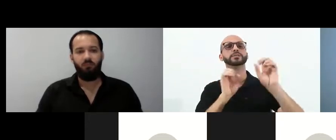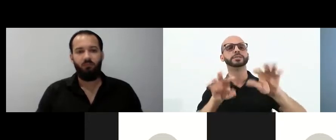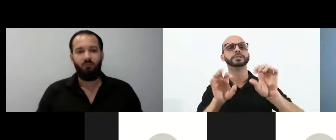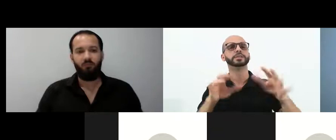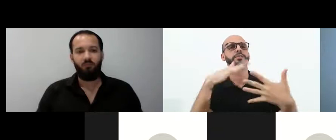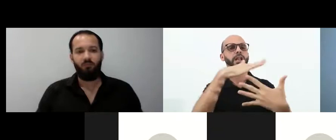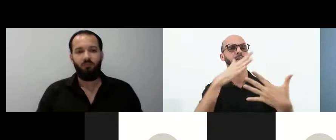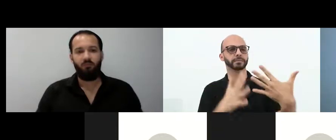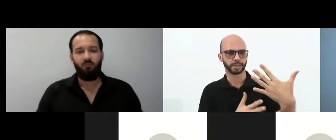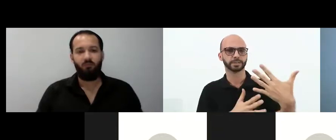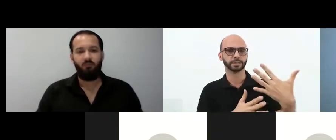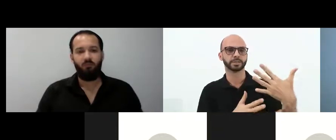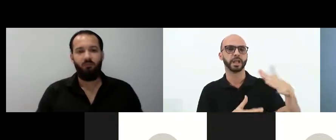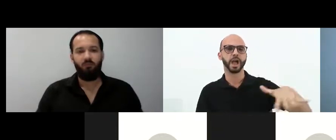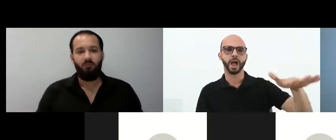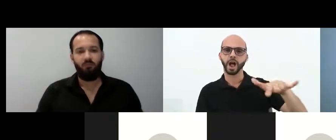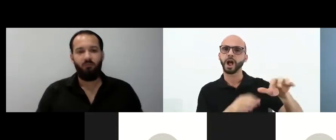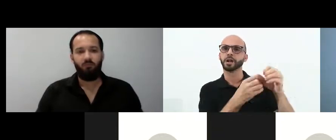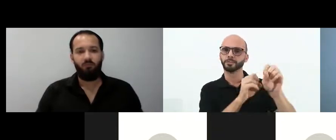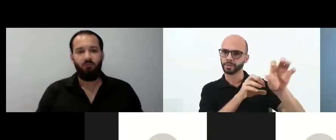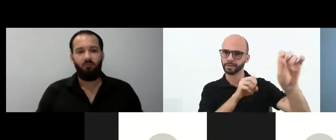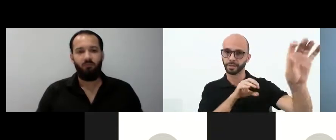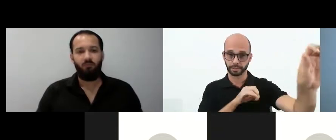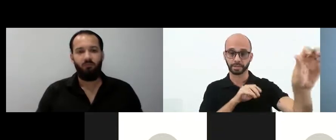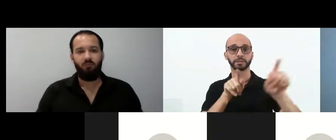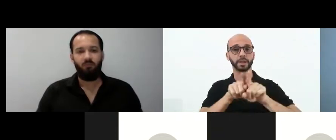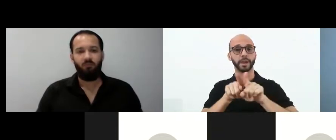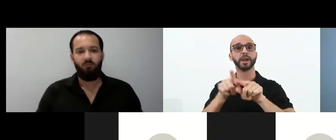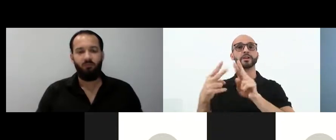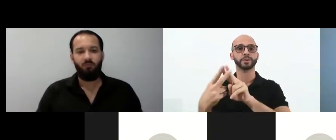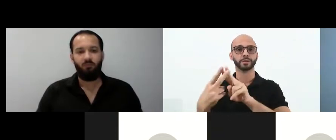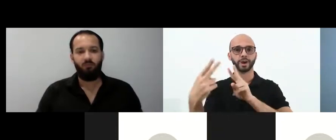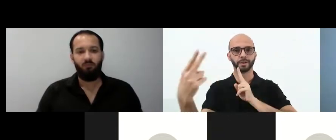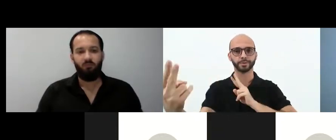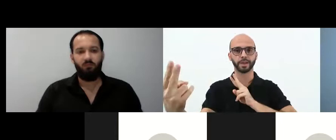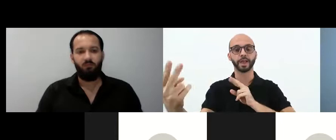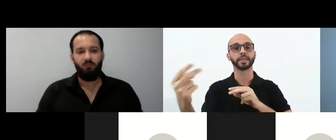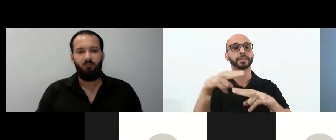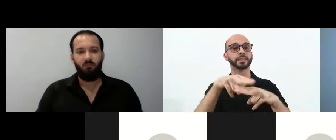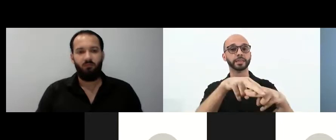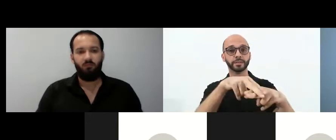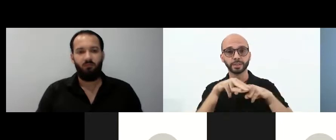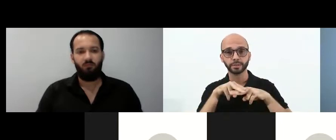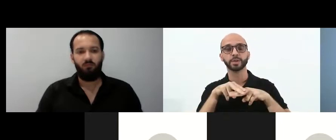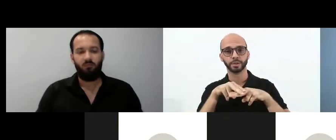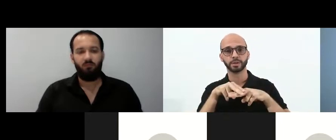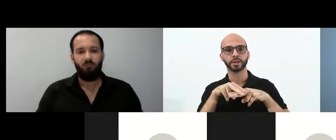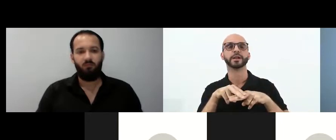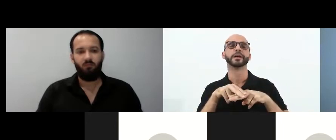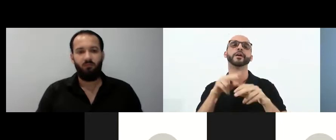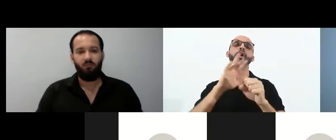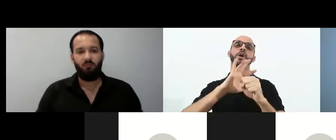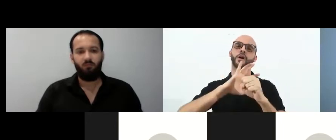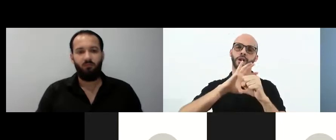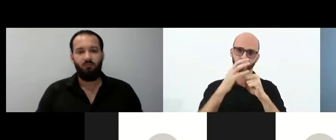bater papo, uma conversa falando sobre o ensino da área da língua de sinais de forma remota e de forma